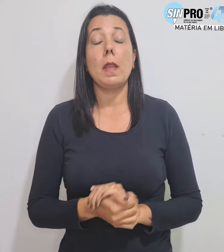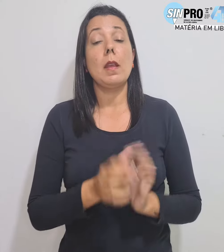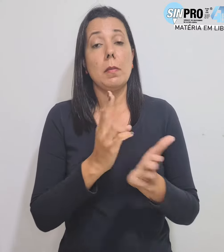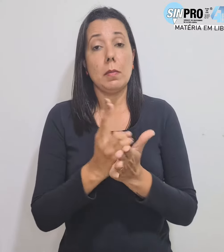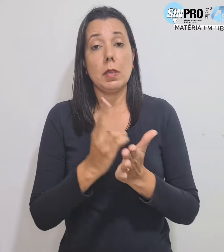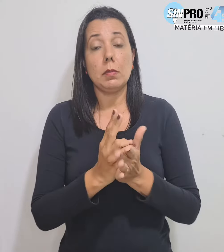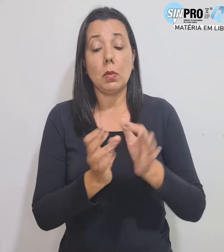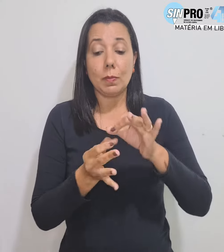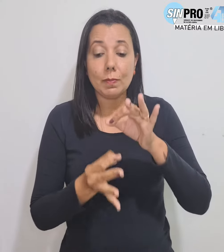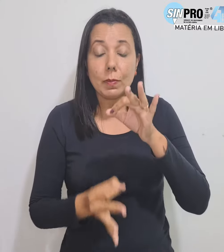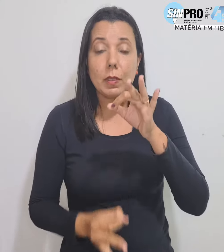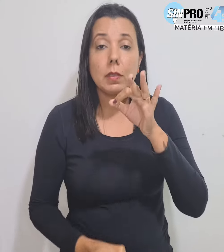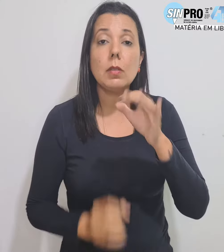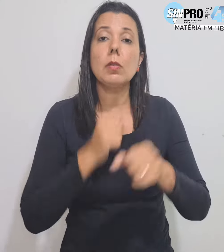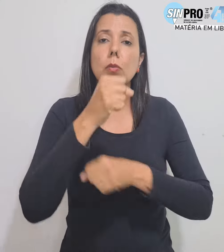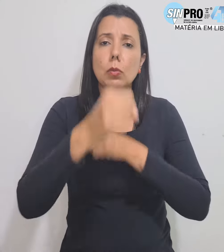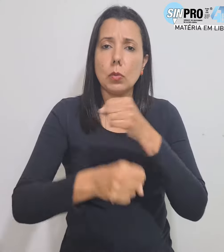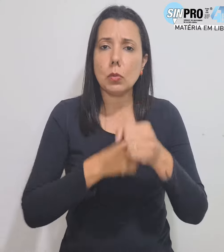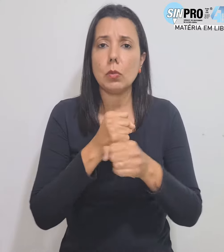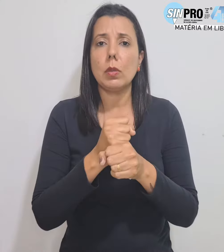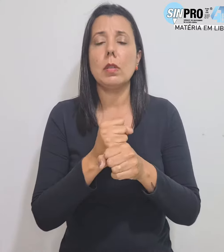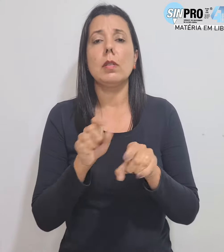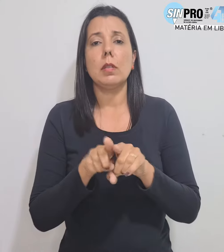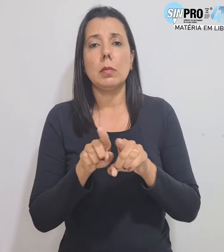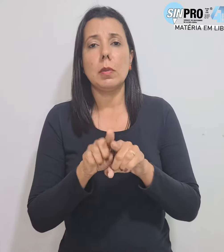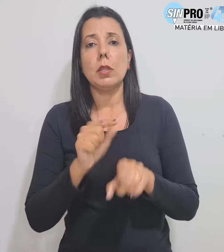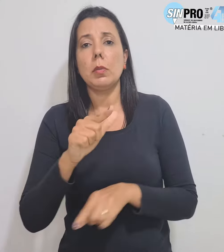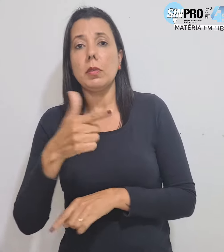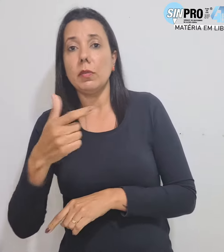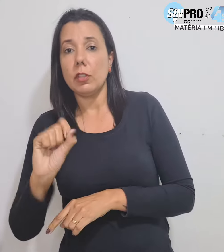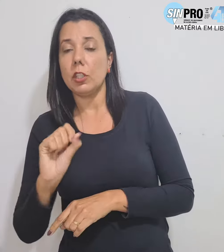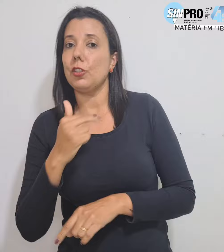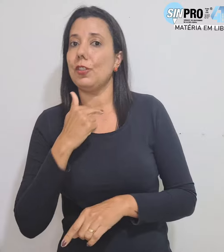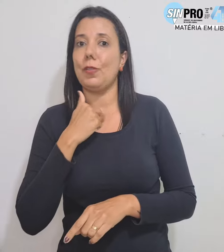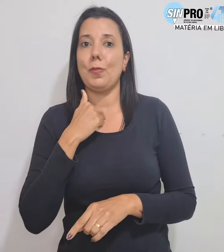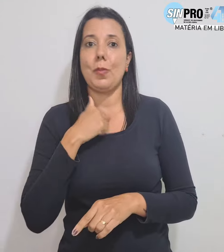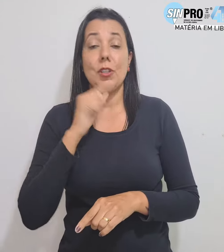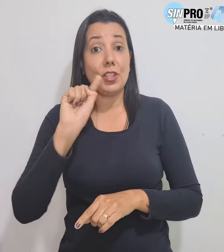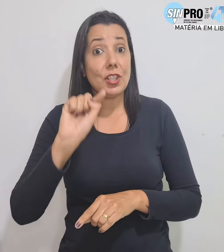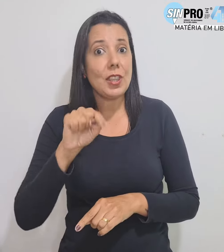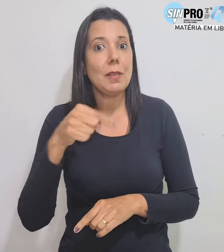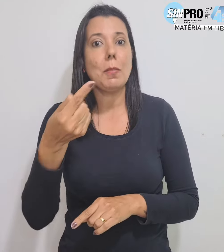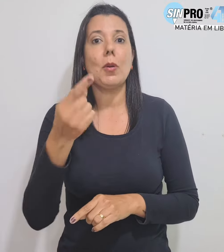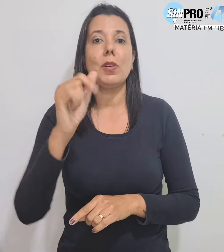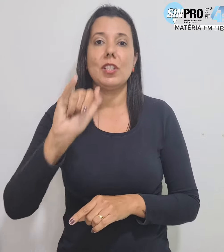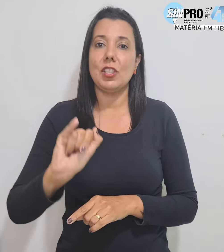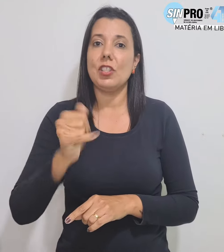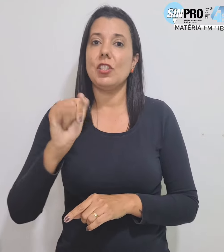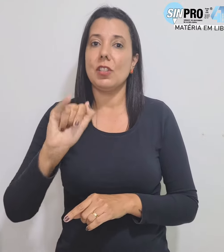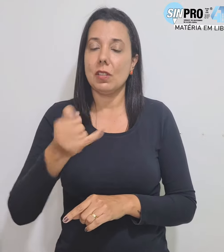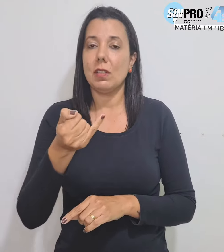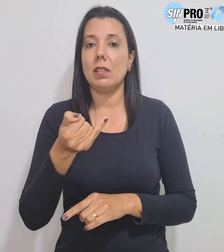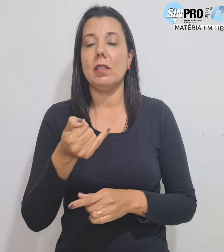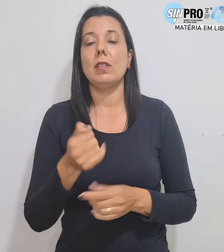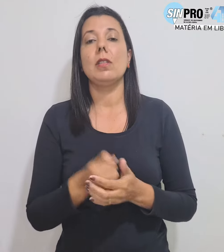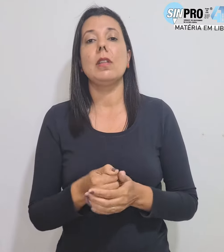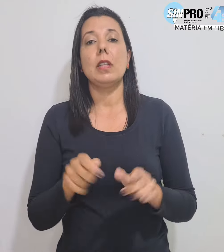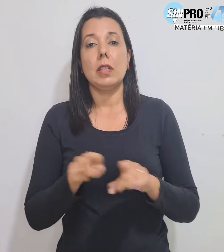Apesar da extensão do ano letivo, os abonos de 2020 não poderão ser tirados em janeiro de 2021